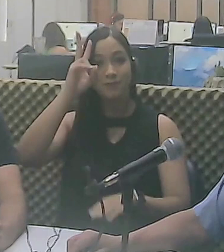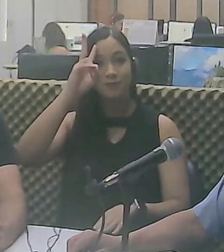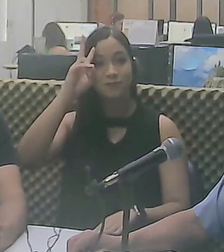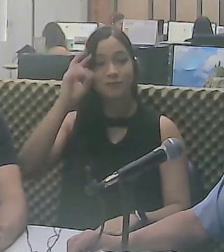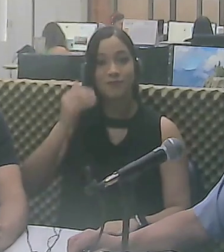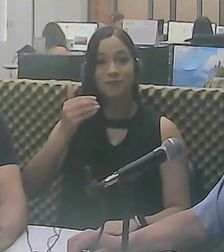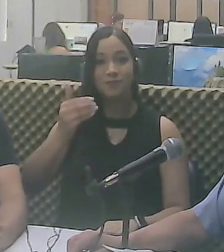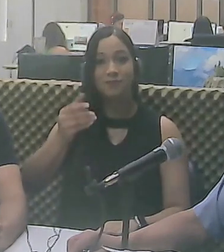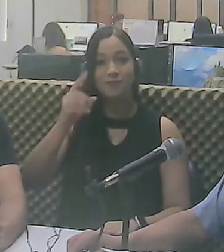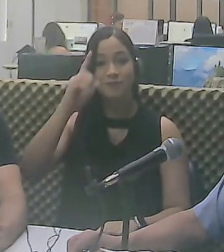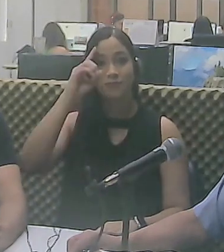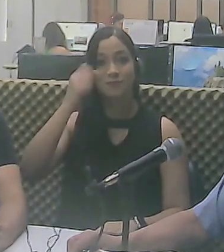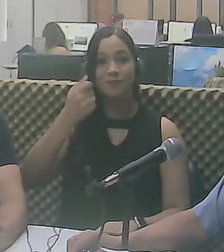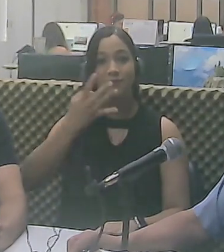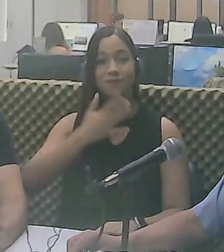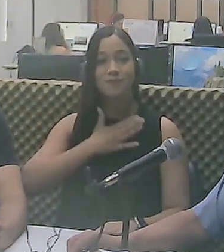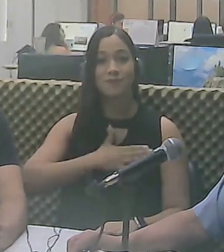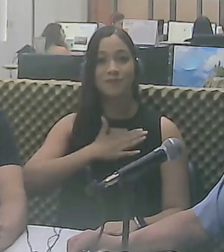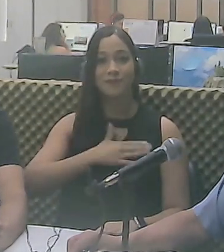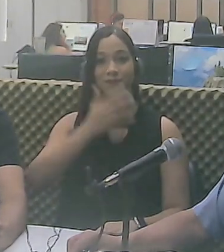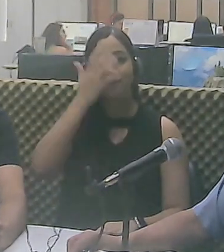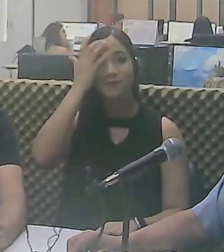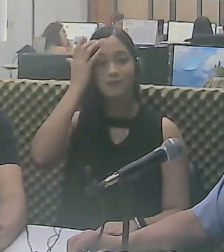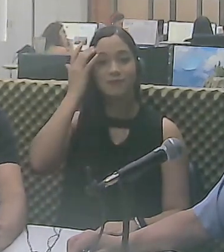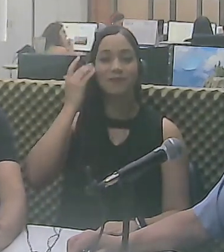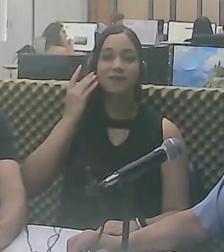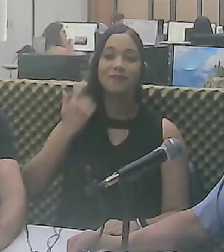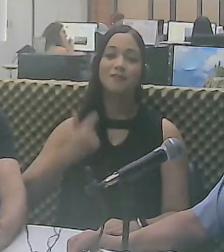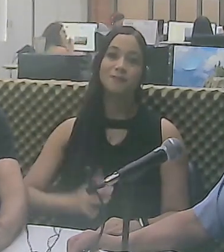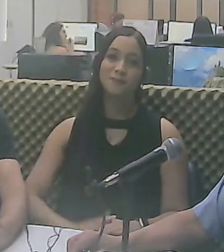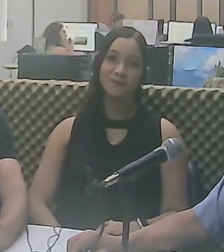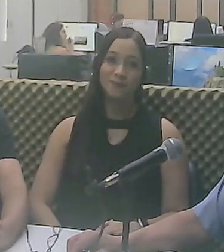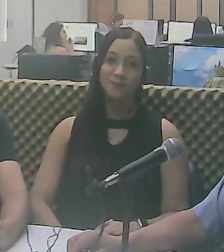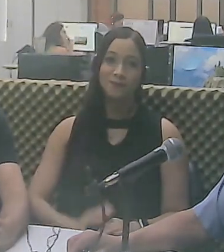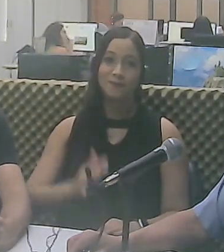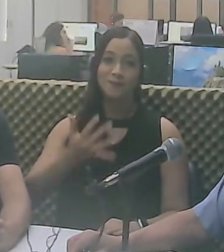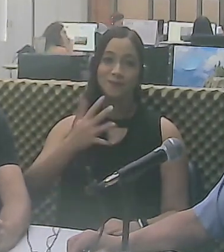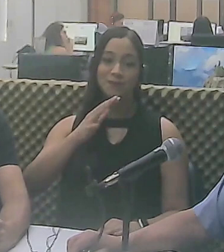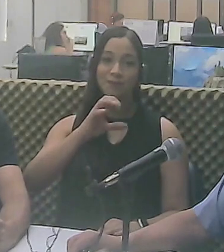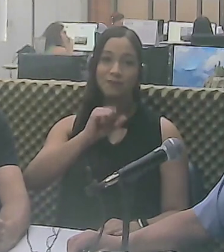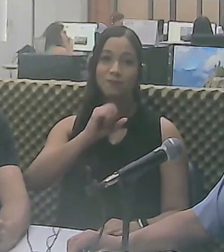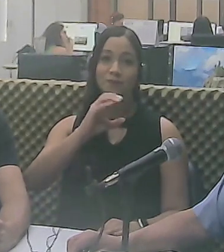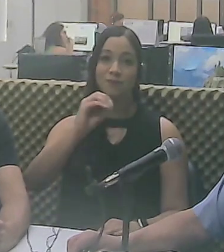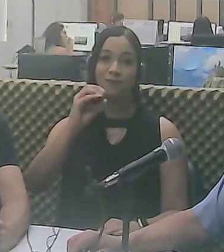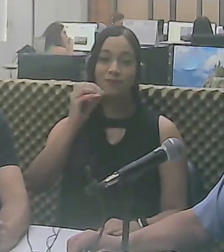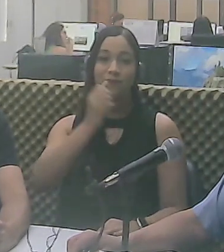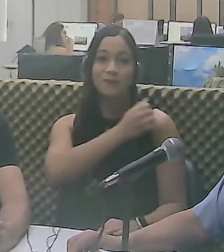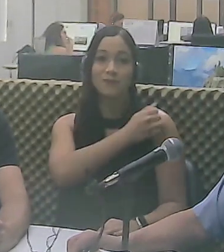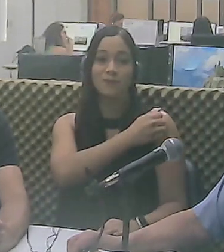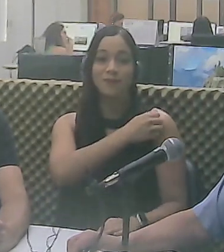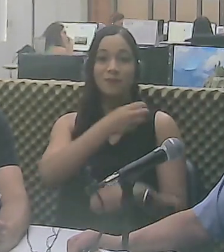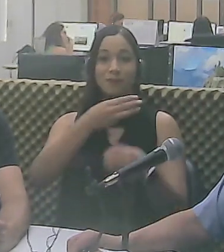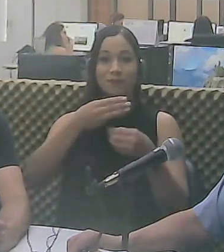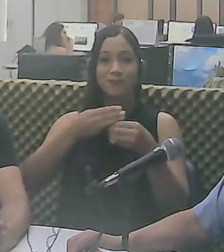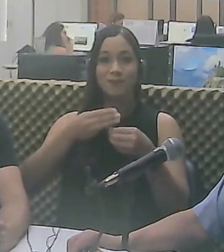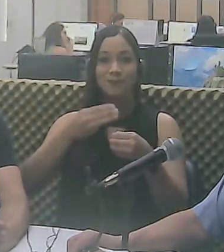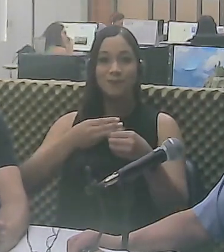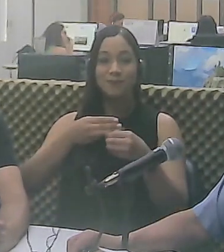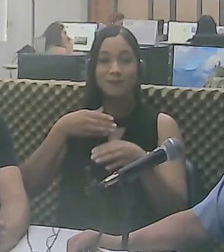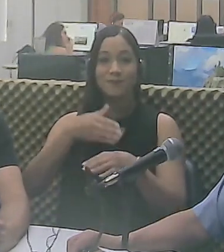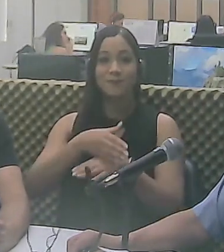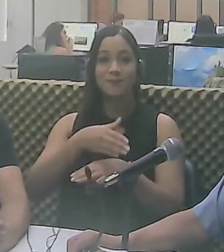dia 14 de agosto cerca de 800 estudantes da rede Municipal de Ensino